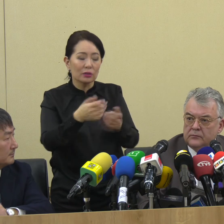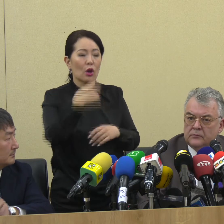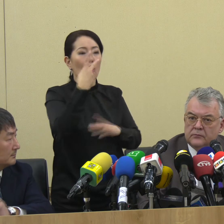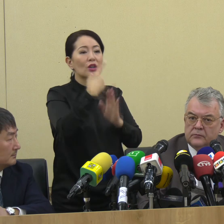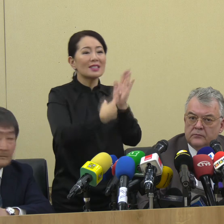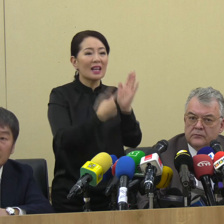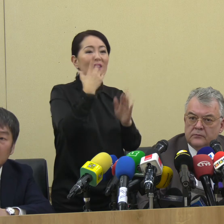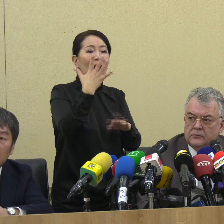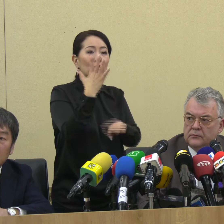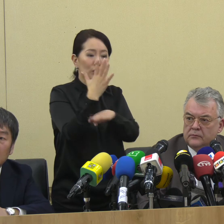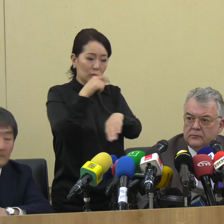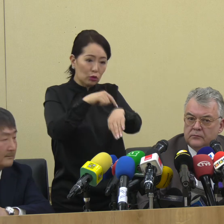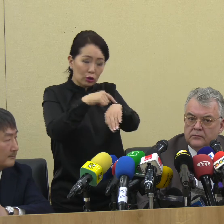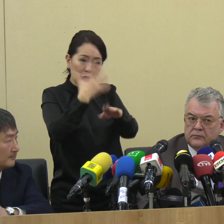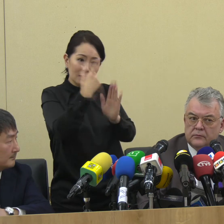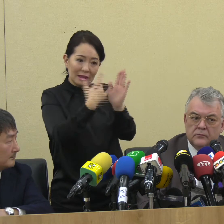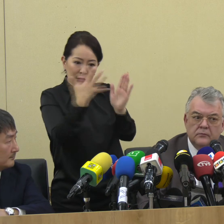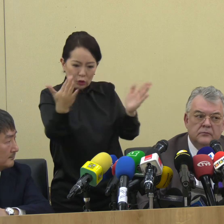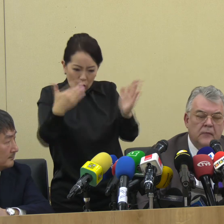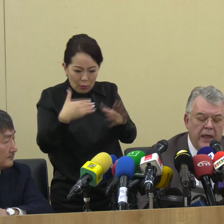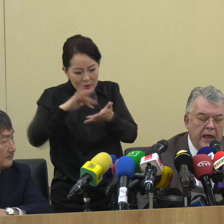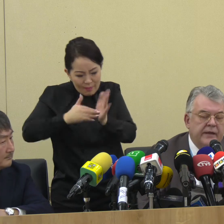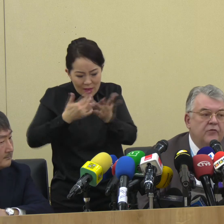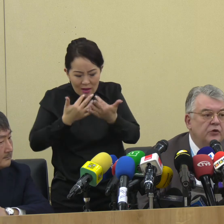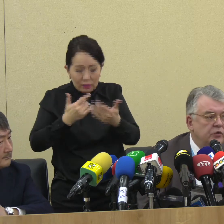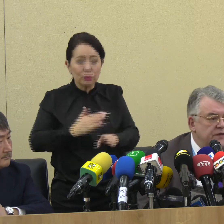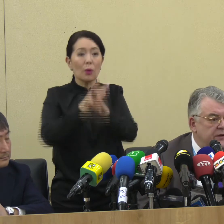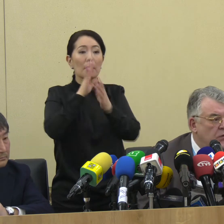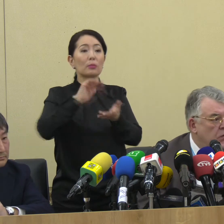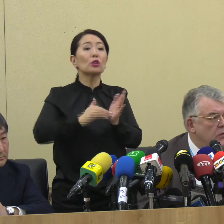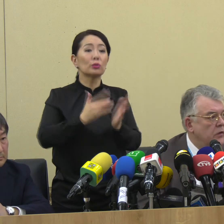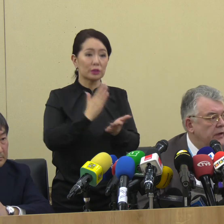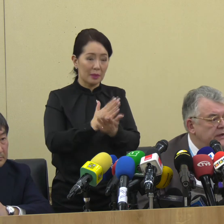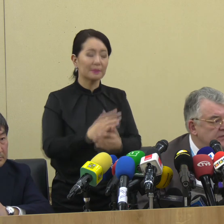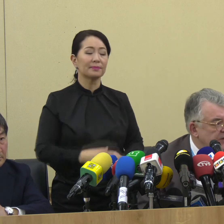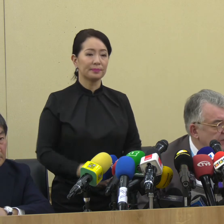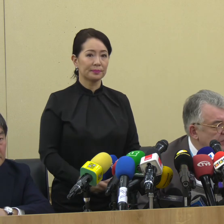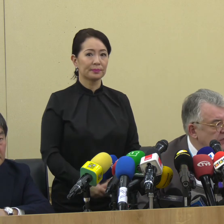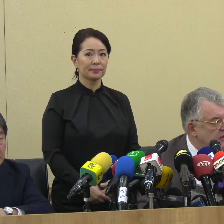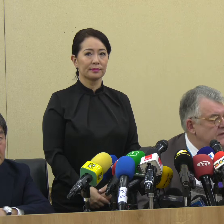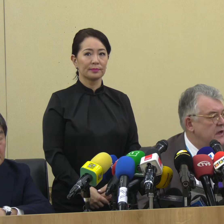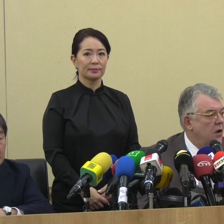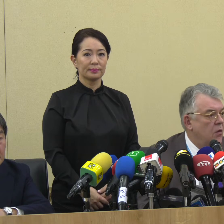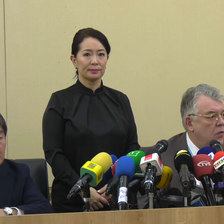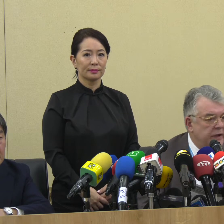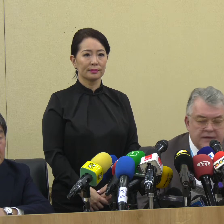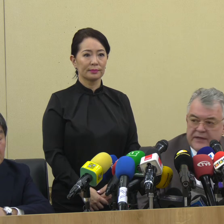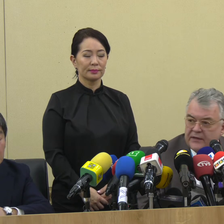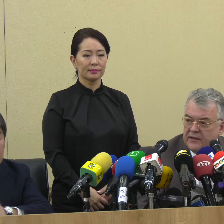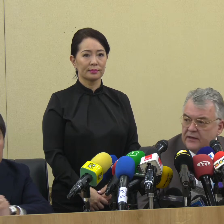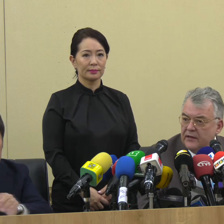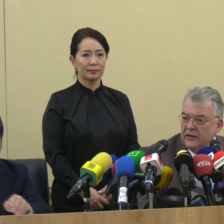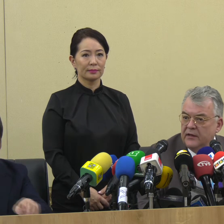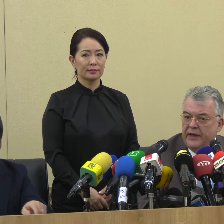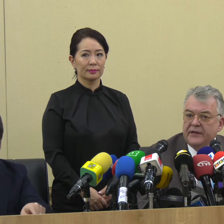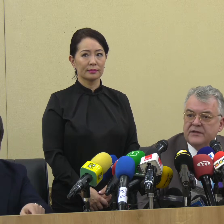2 сарын 5-ны дотор дуусгахаар төлөвлөж байна. And I want to thank all health professionals, all health